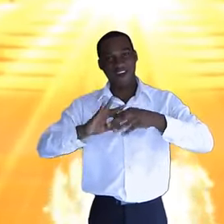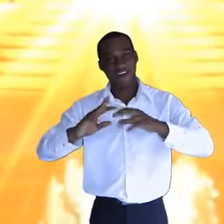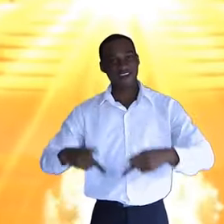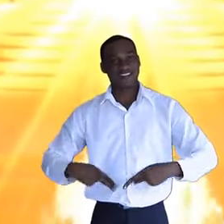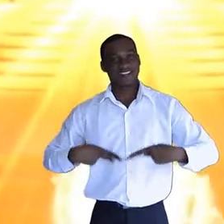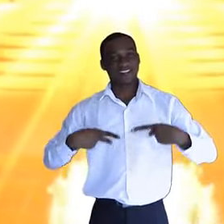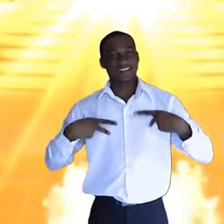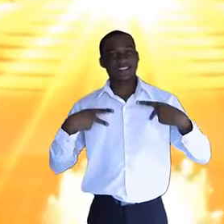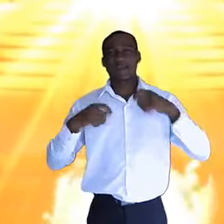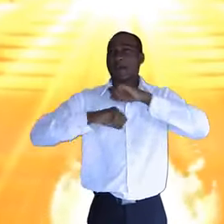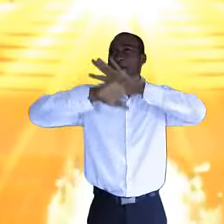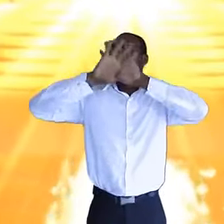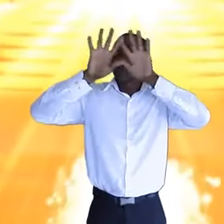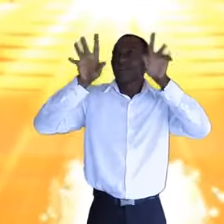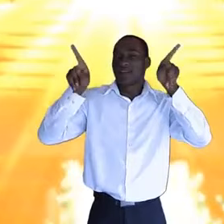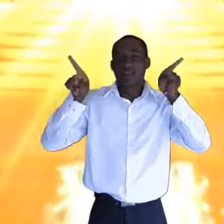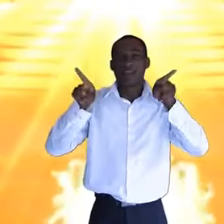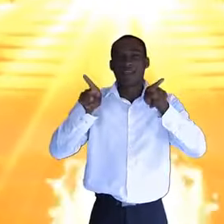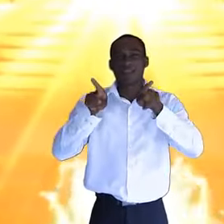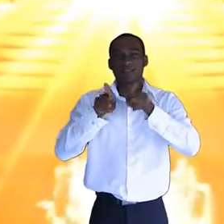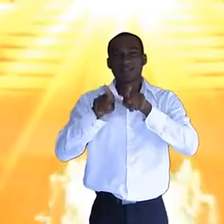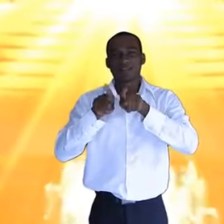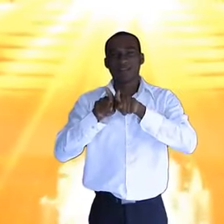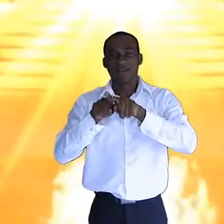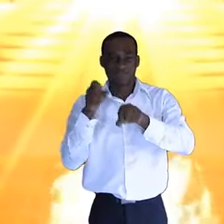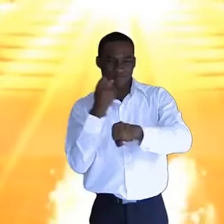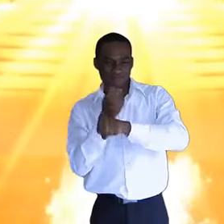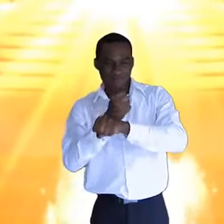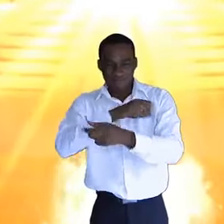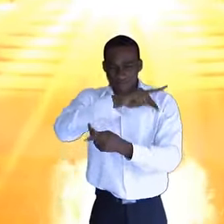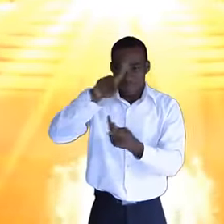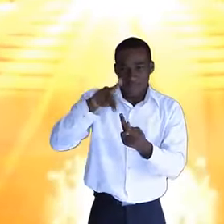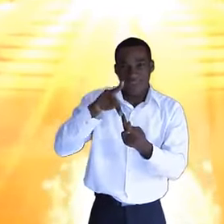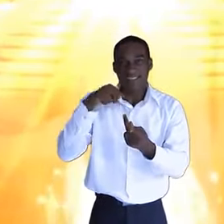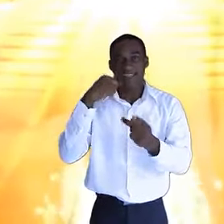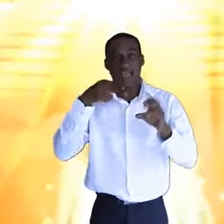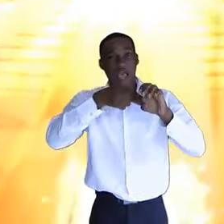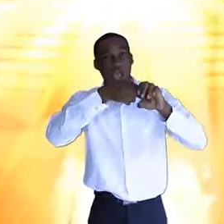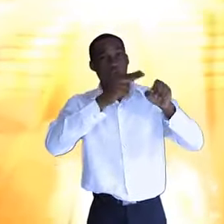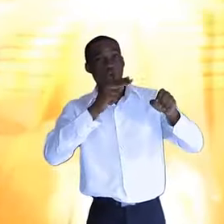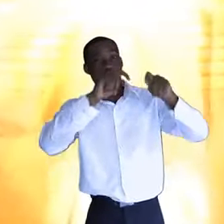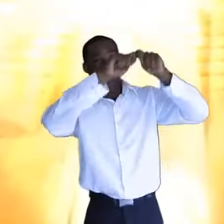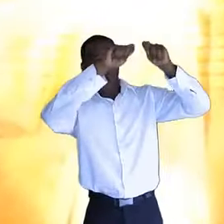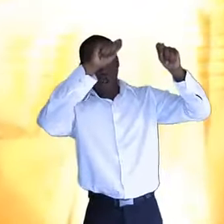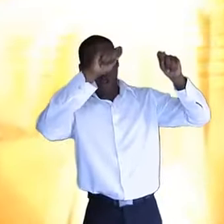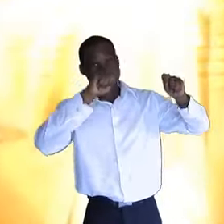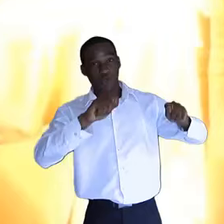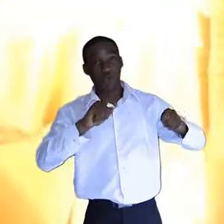brillant clair tout comme du cristal, qui sort du trône de Dieu.